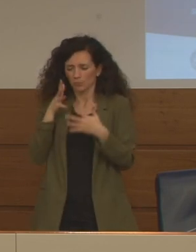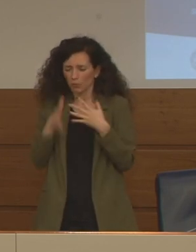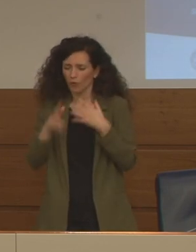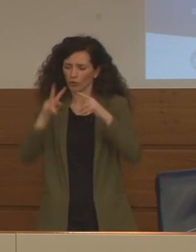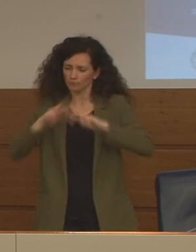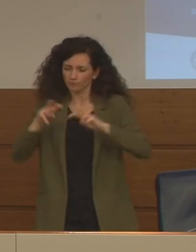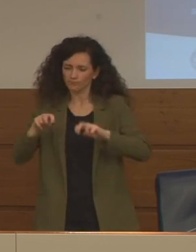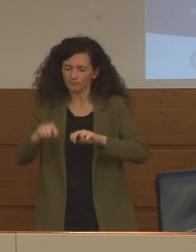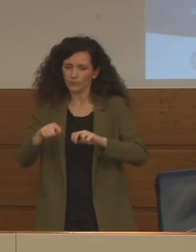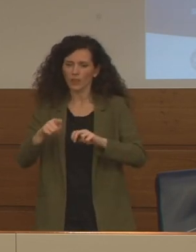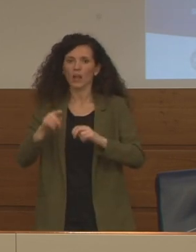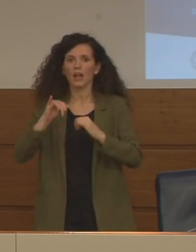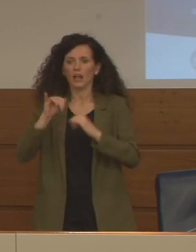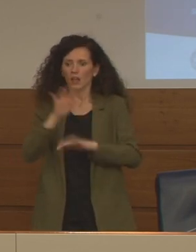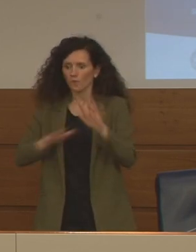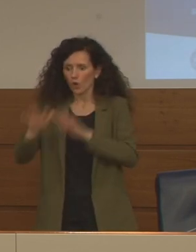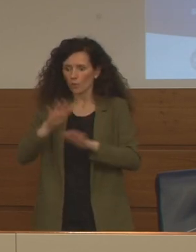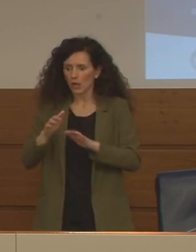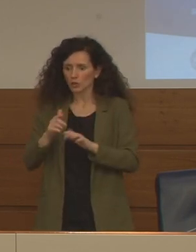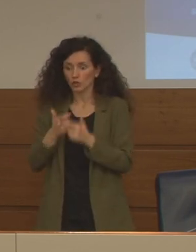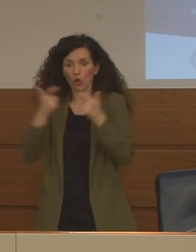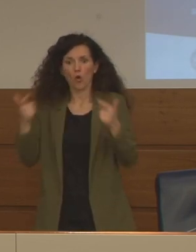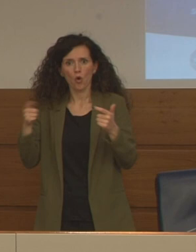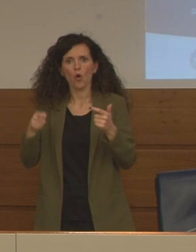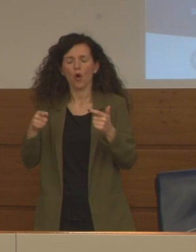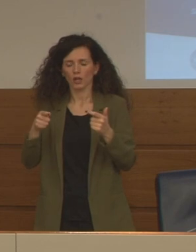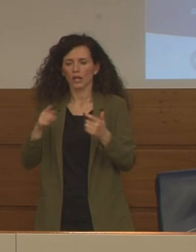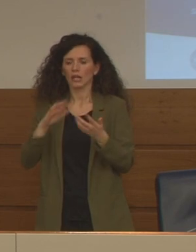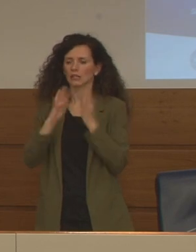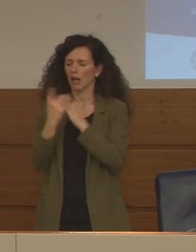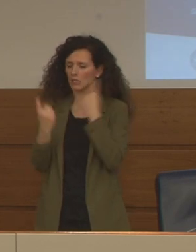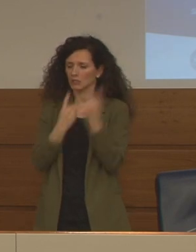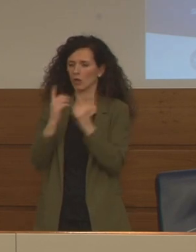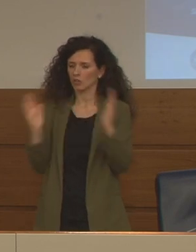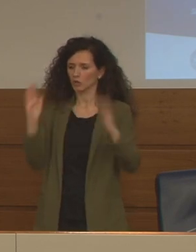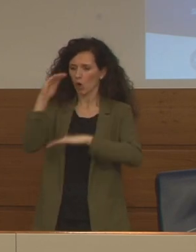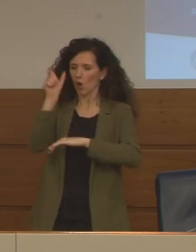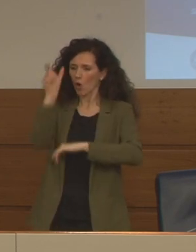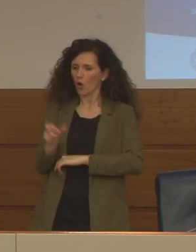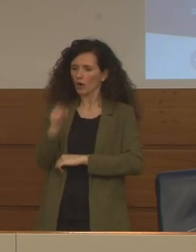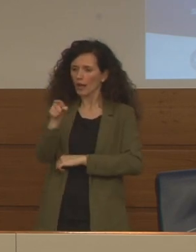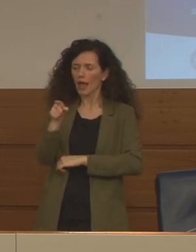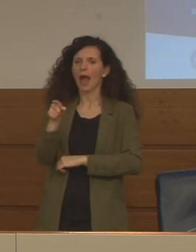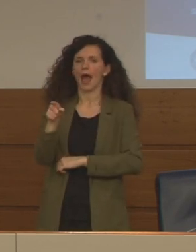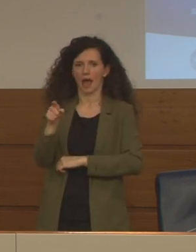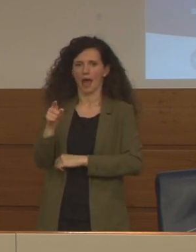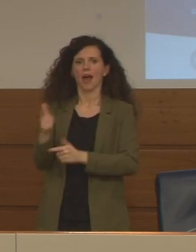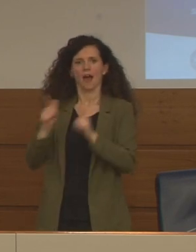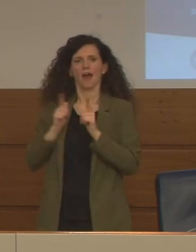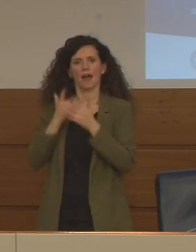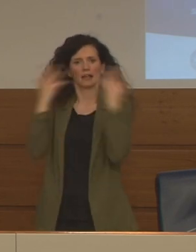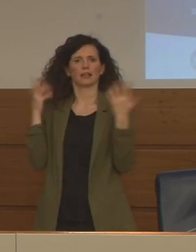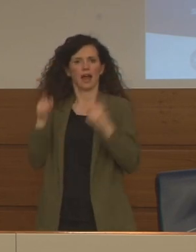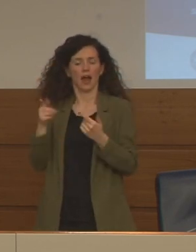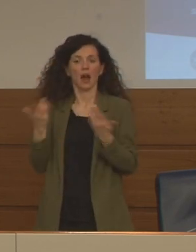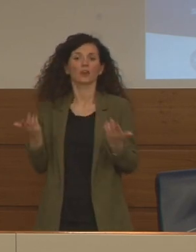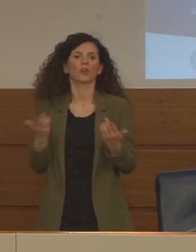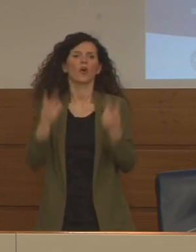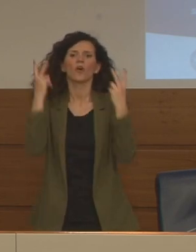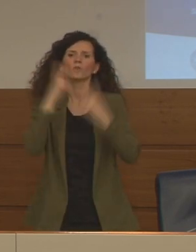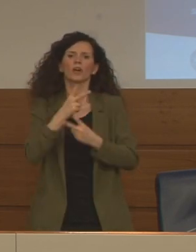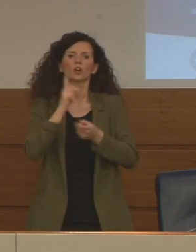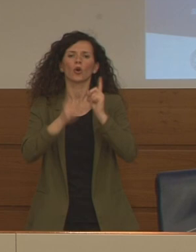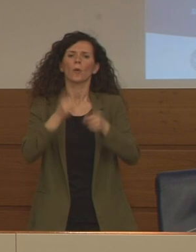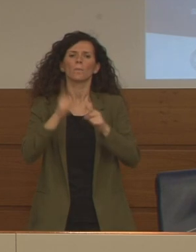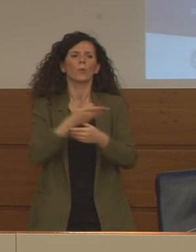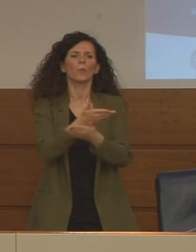maggiori dettagli ma sostanzialmente l'inquadramento generale e lo stesso ovverosia parliamo di una popolazione parliamo di chi